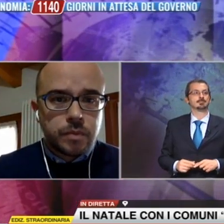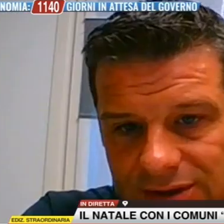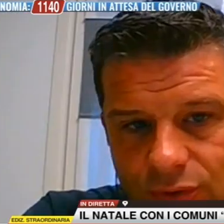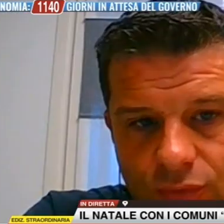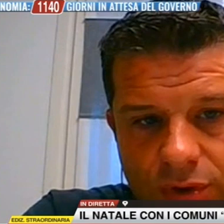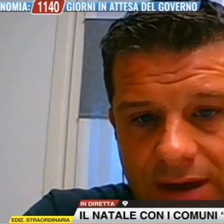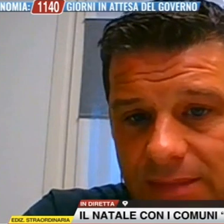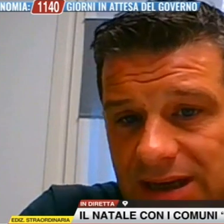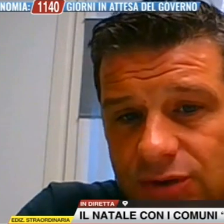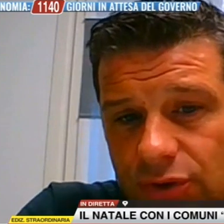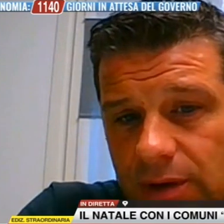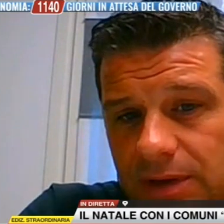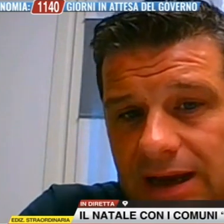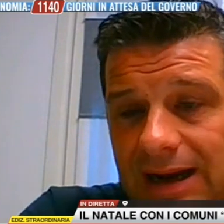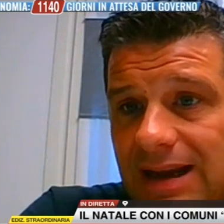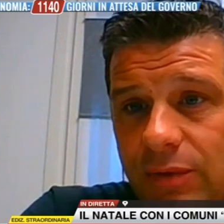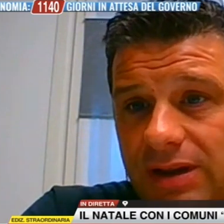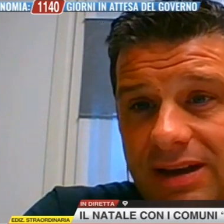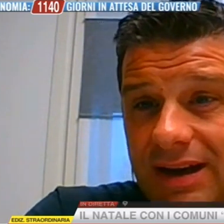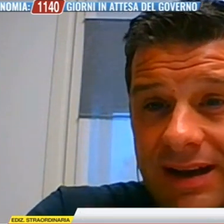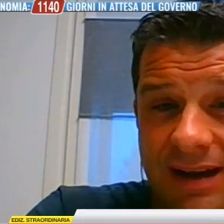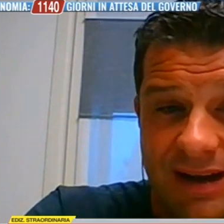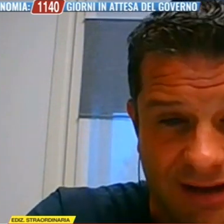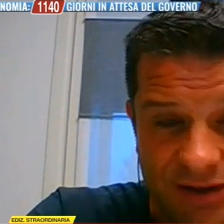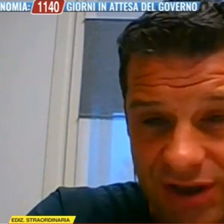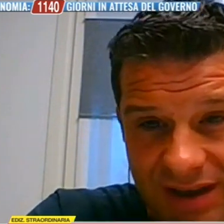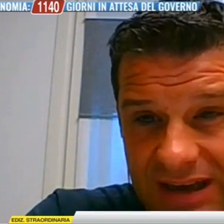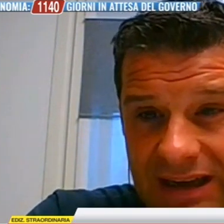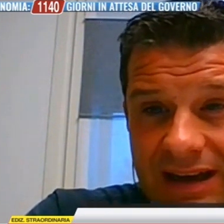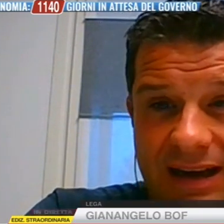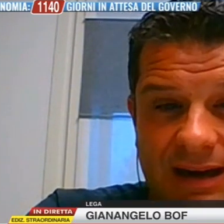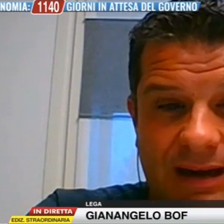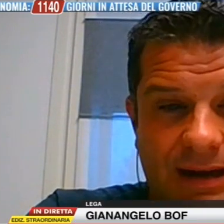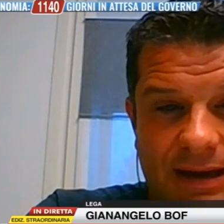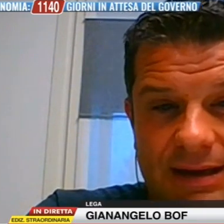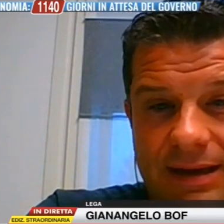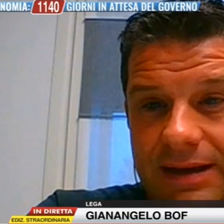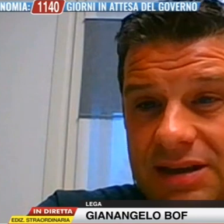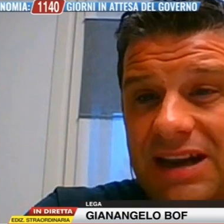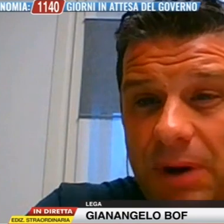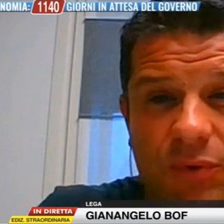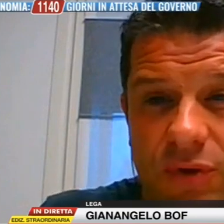cosa c'è comune nel messaggio che dobbiamo mandare, che è quella di dire cittadini,